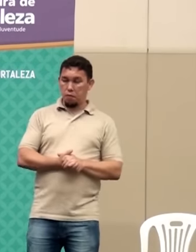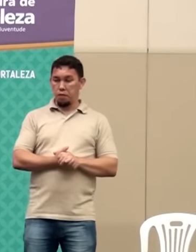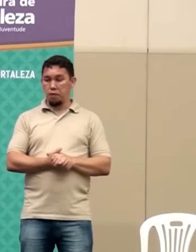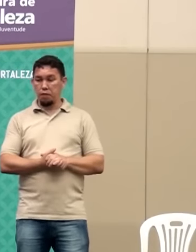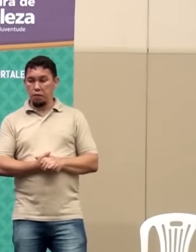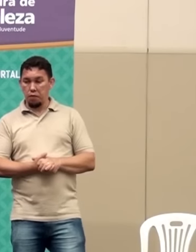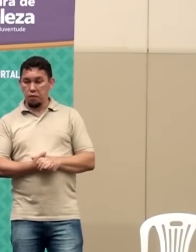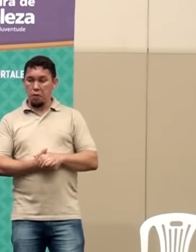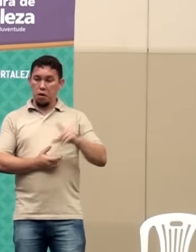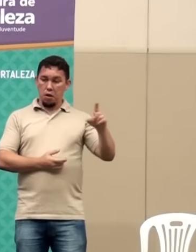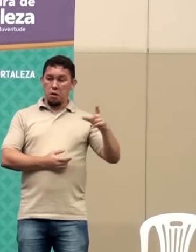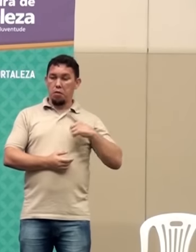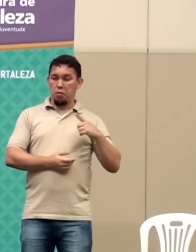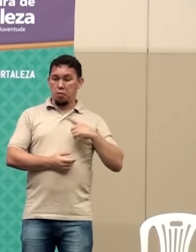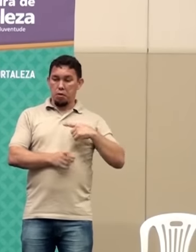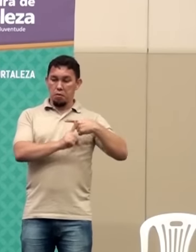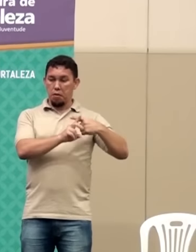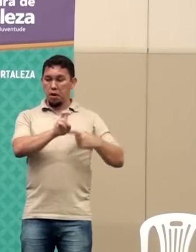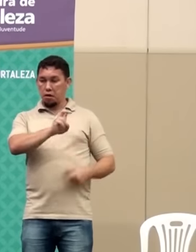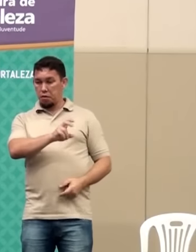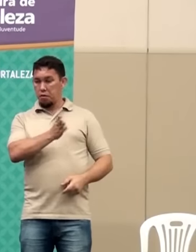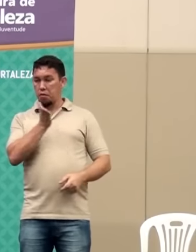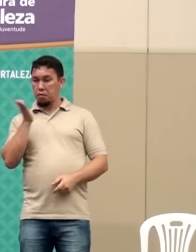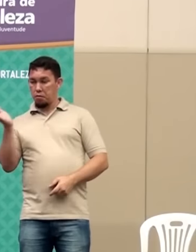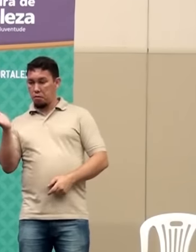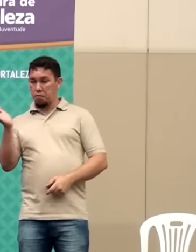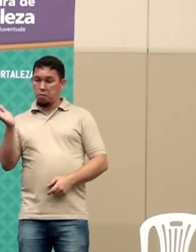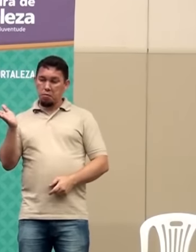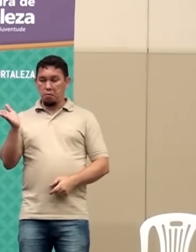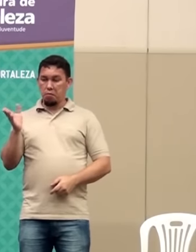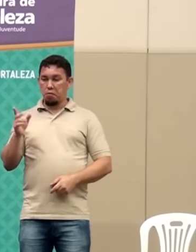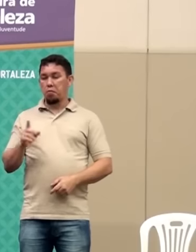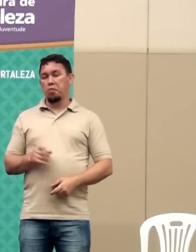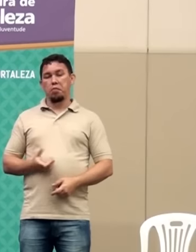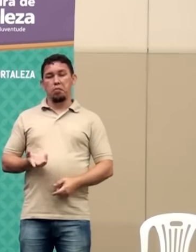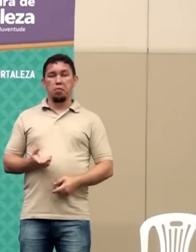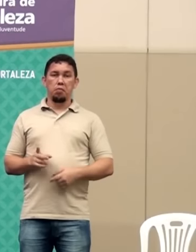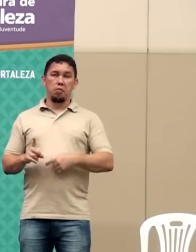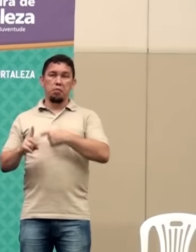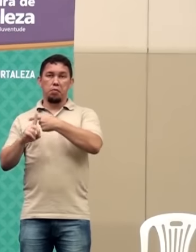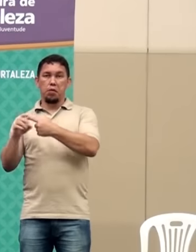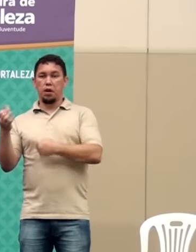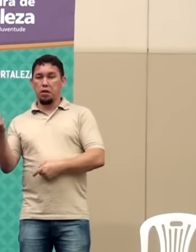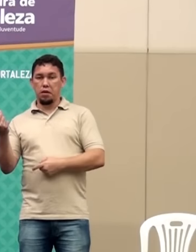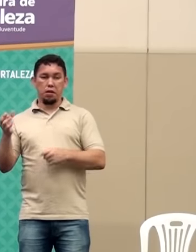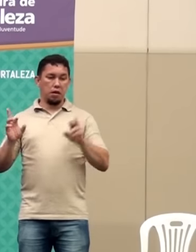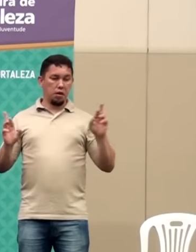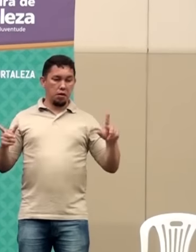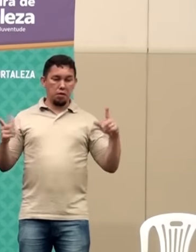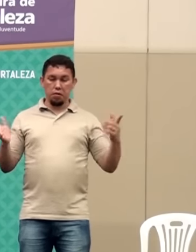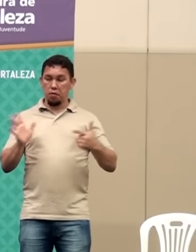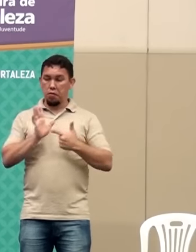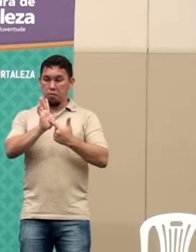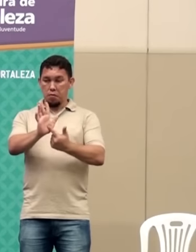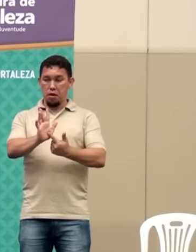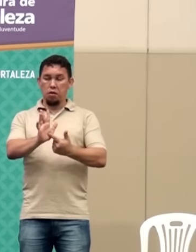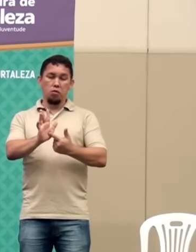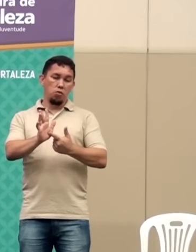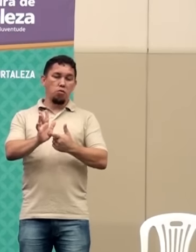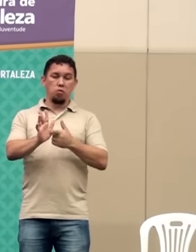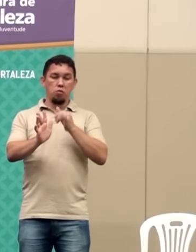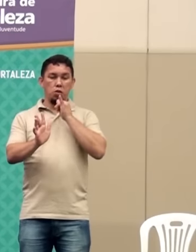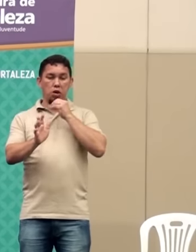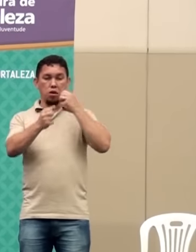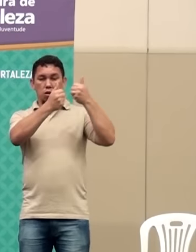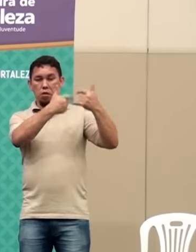de oxidação é mais 5, e o enxofre, para o segundo exemplo, o número de oxidação é mais 6. Vou mostrar mais uns exemplos